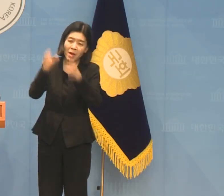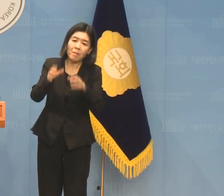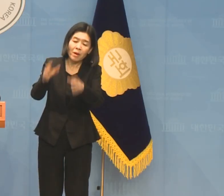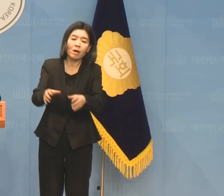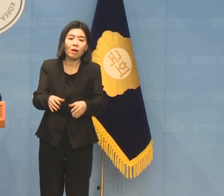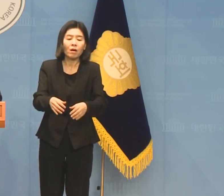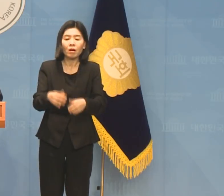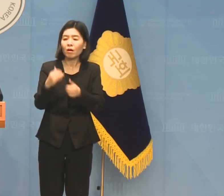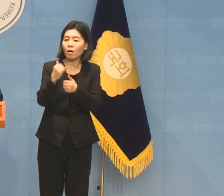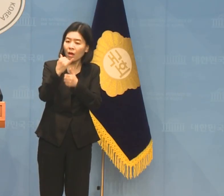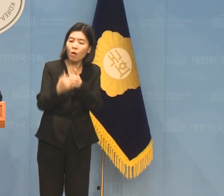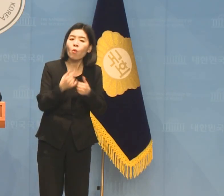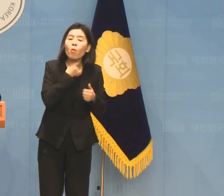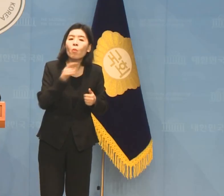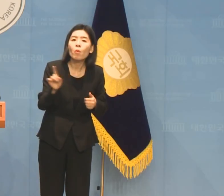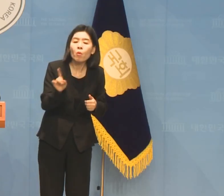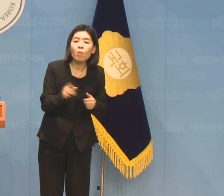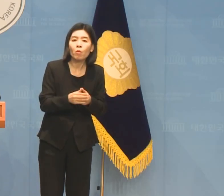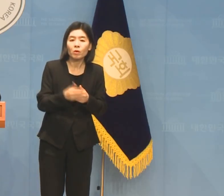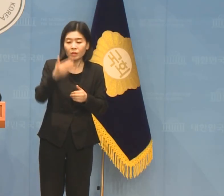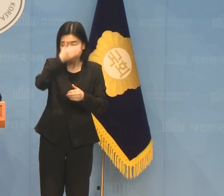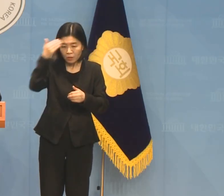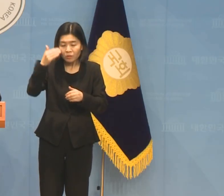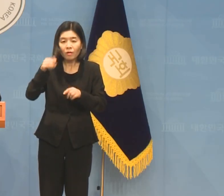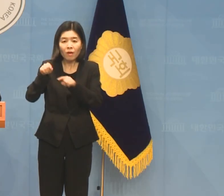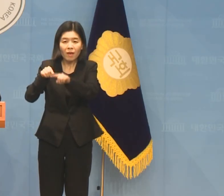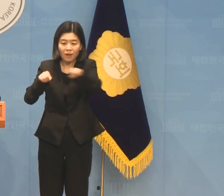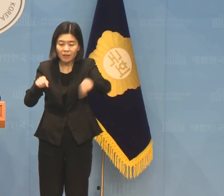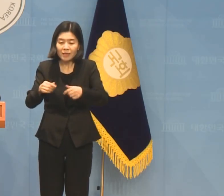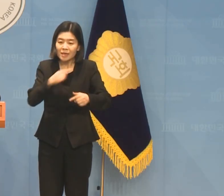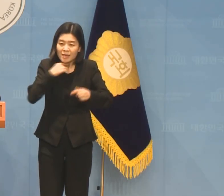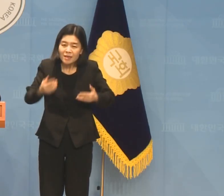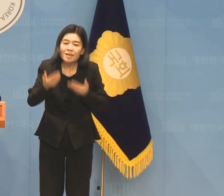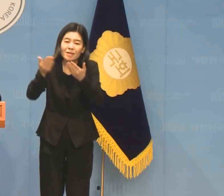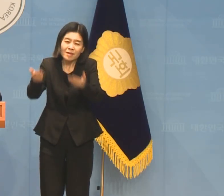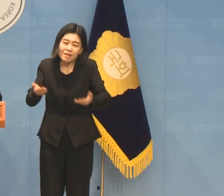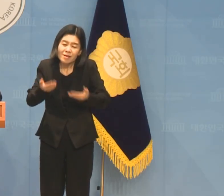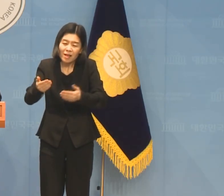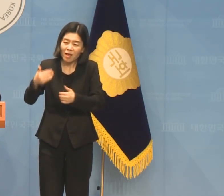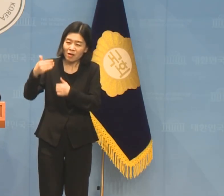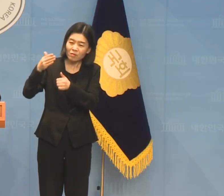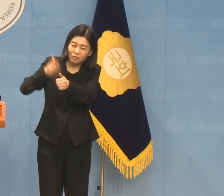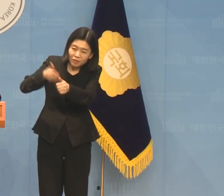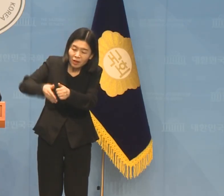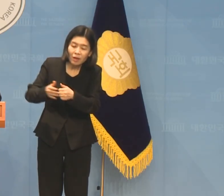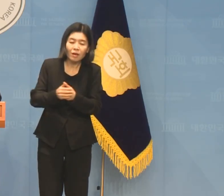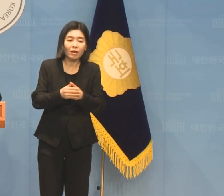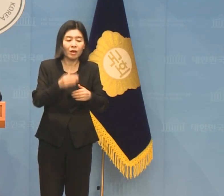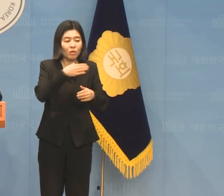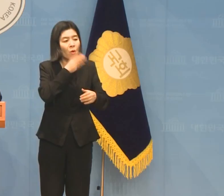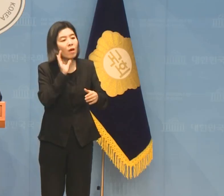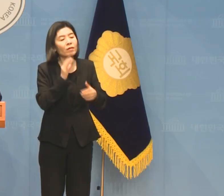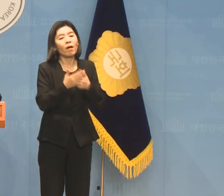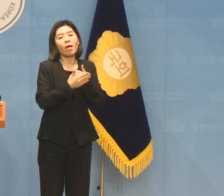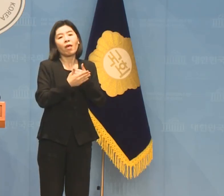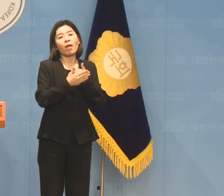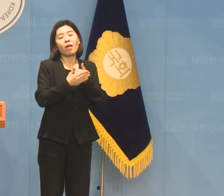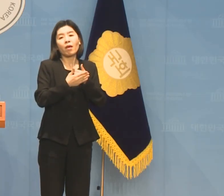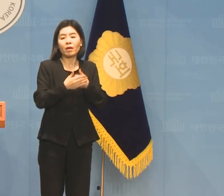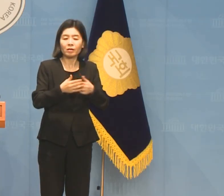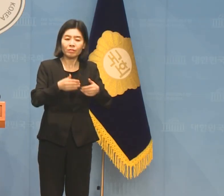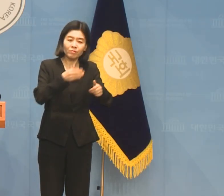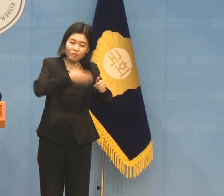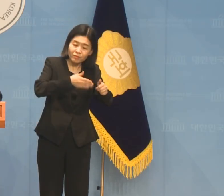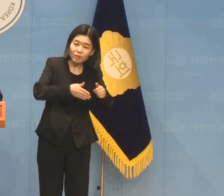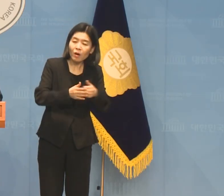것입니까? 청년에게는 희생을, 노년층에는 환심성 혜택을 강요하는 정치. 이는 과거